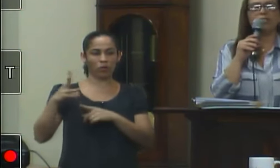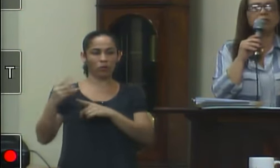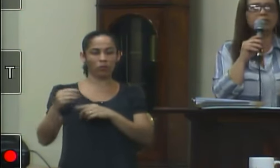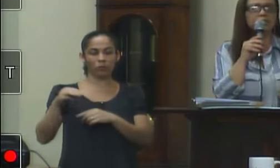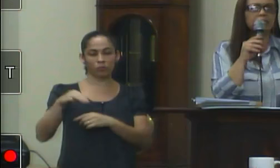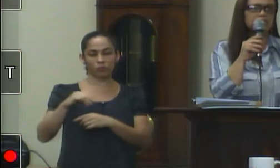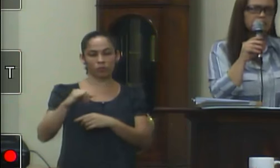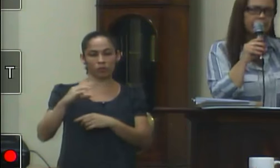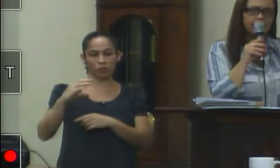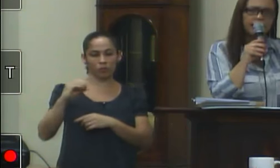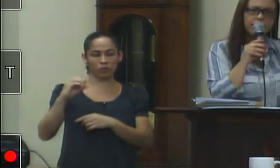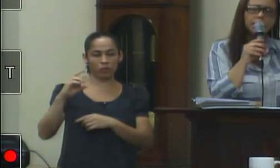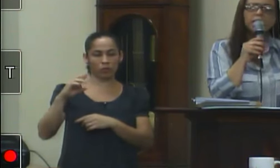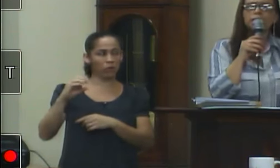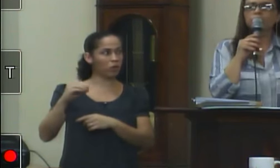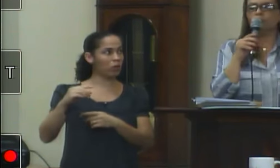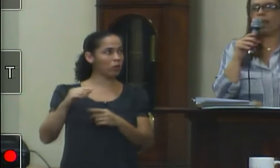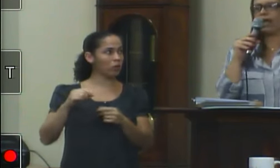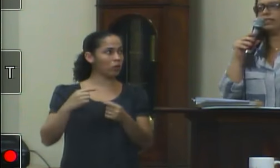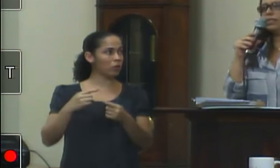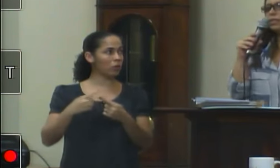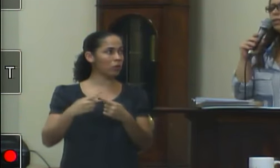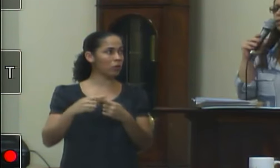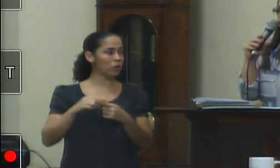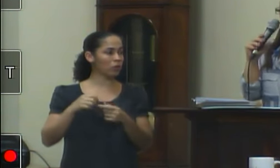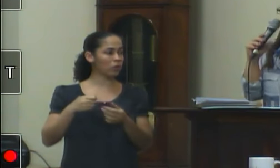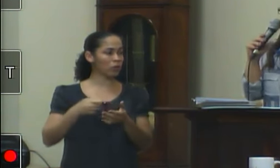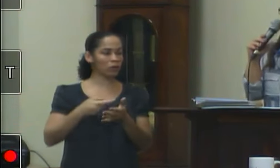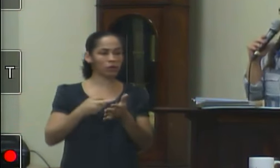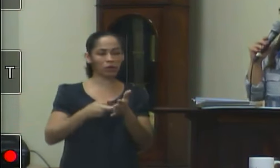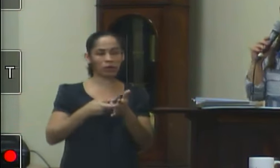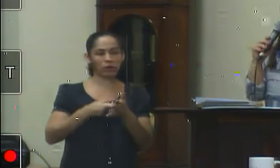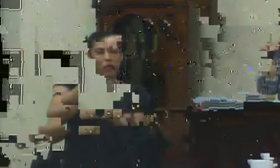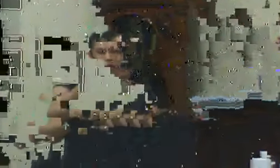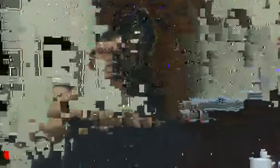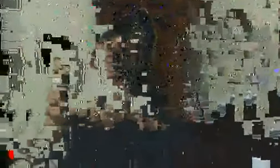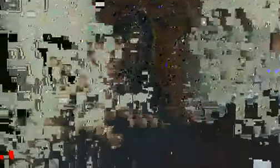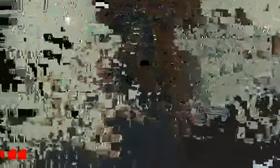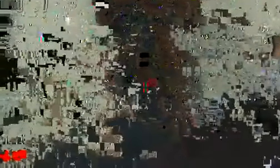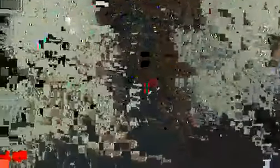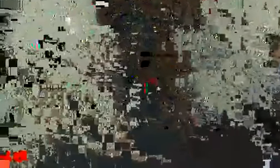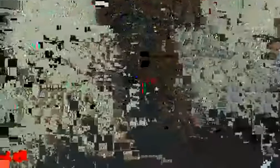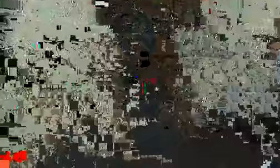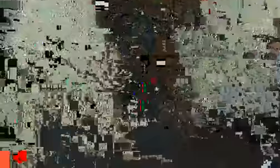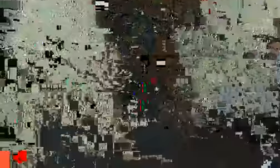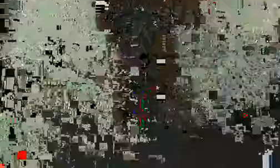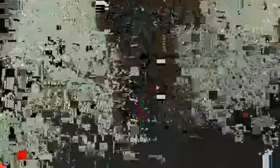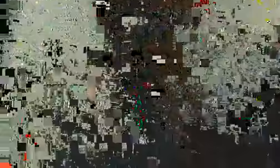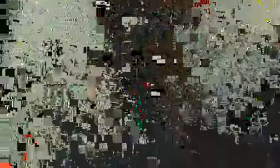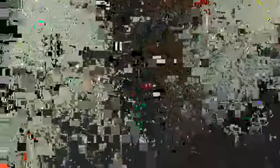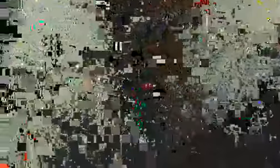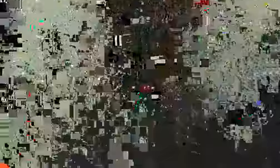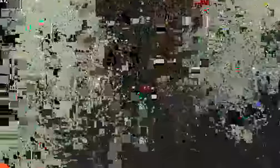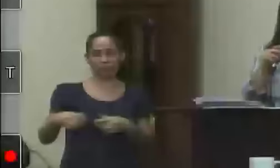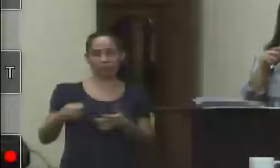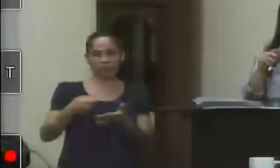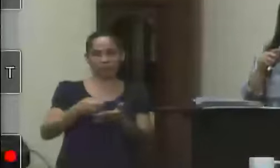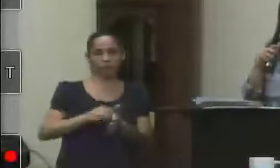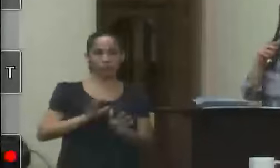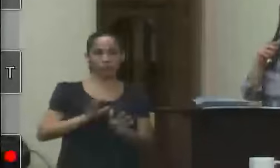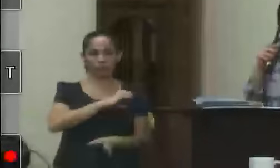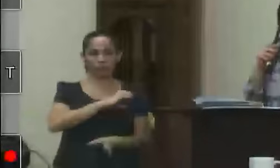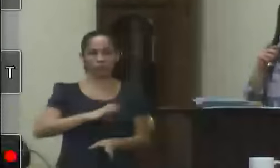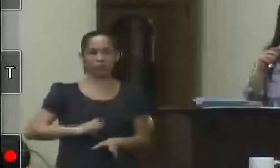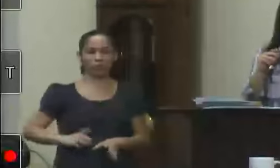é uma demanda grande, que é a quebra de pedras da parte renal, e é uma coisa cara de ser feito e que o Estado,